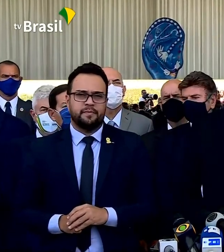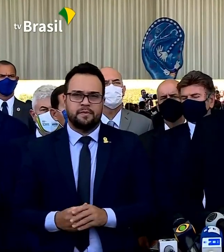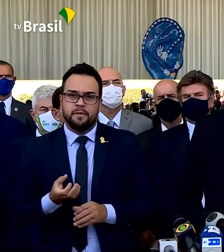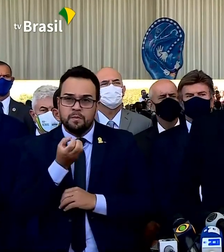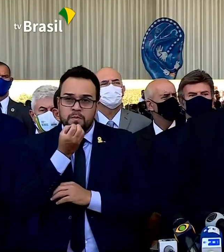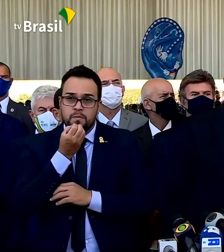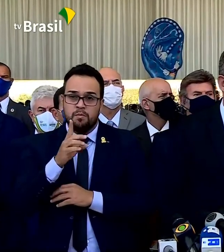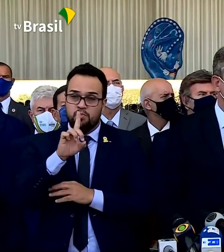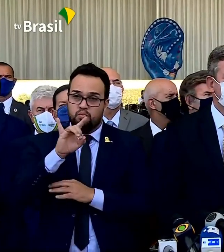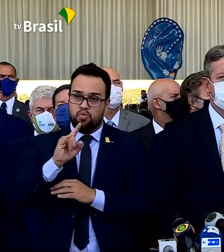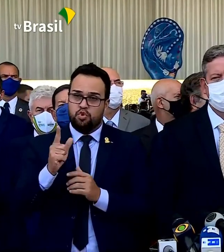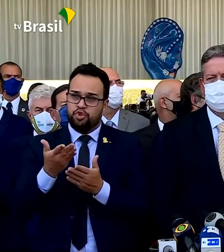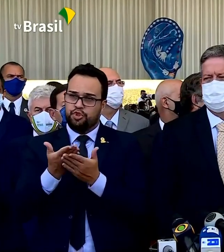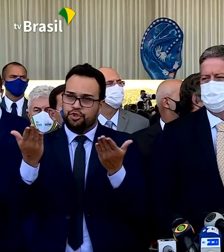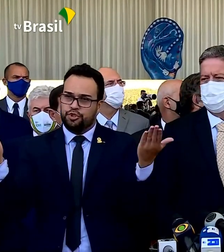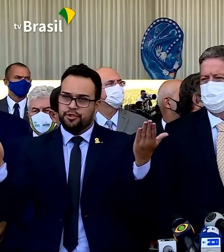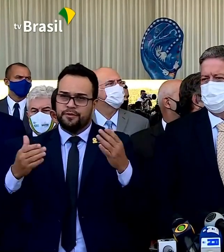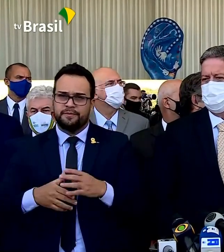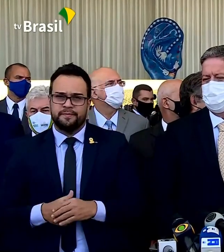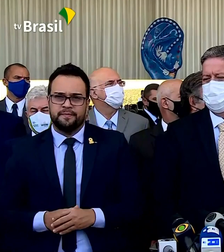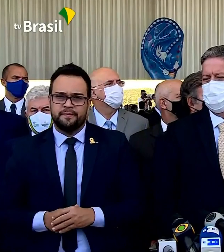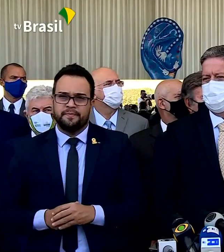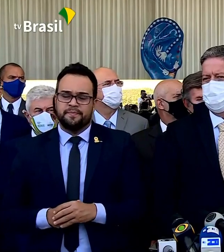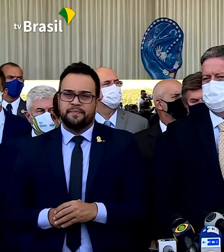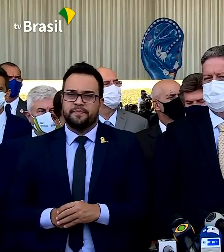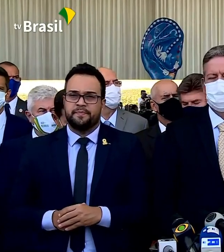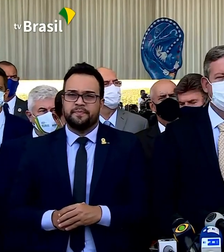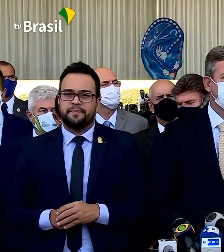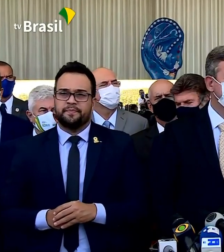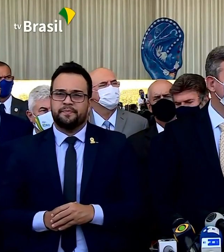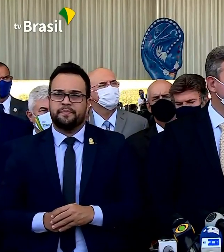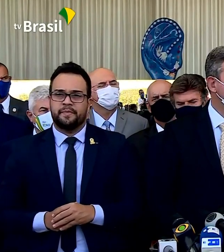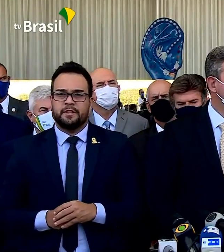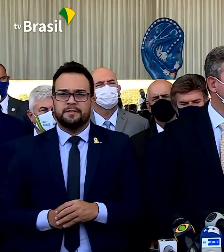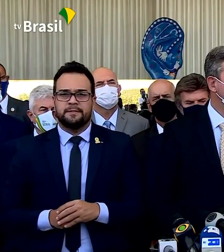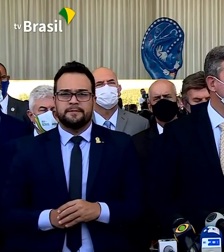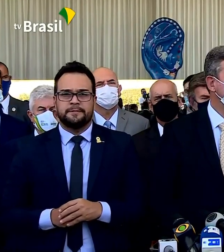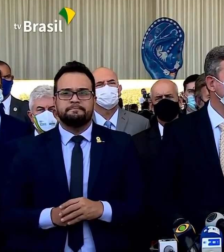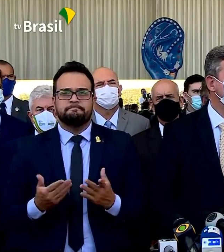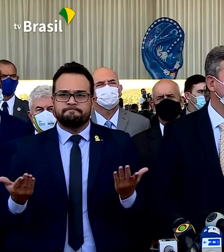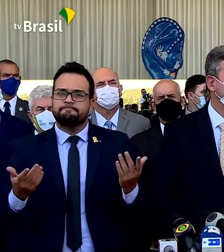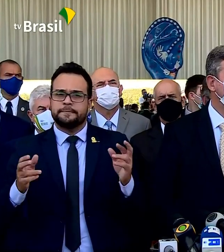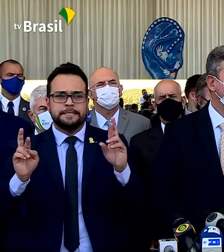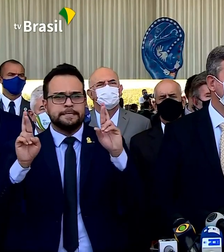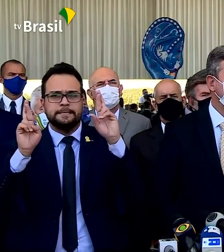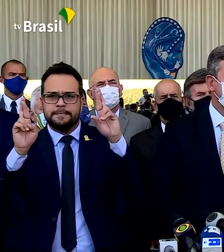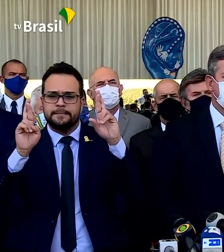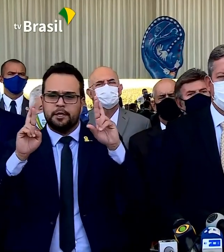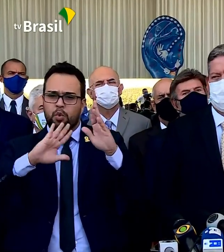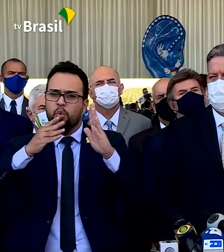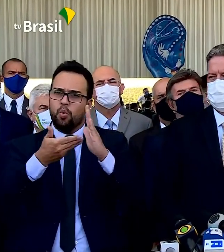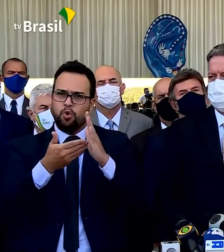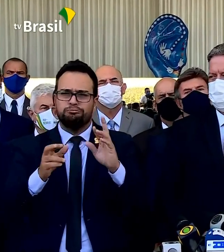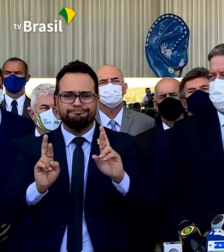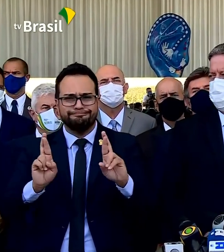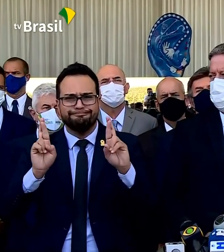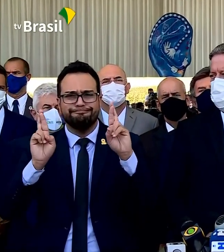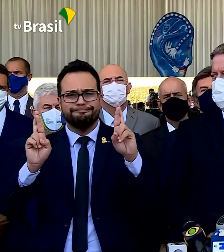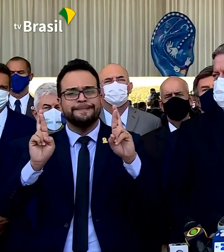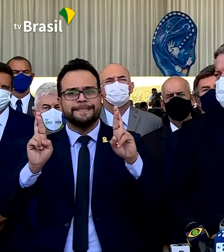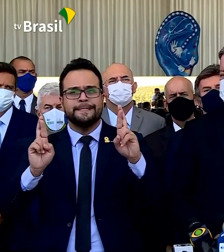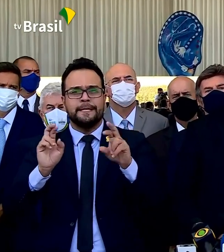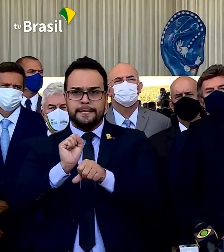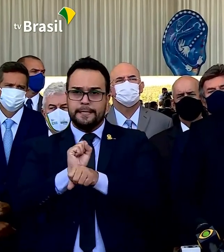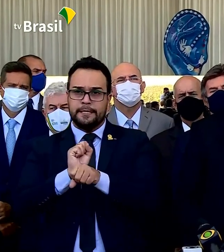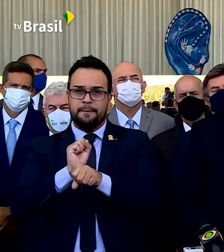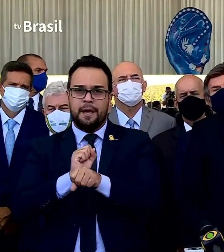Muito bom dia a todos. A expectativa de todos após essa reunião é o que se confirma e